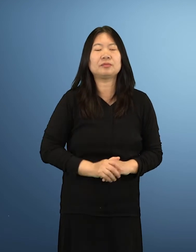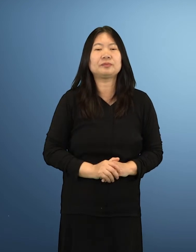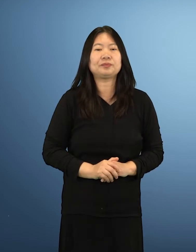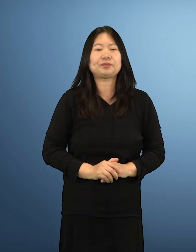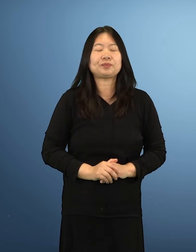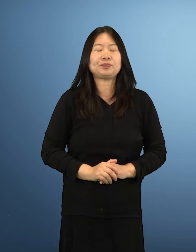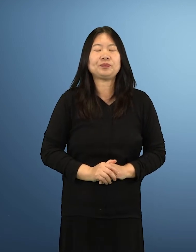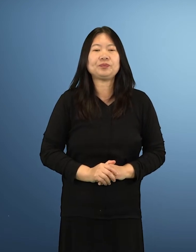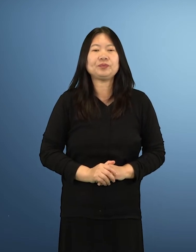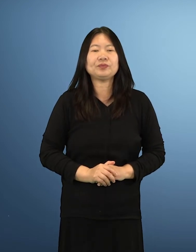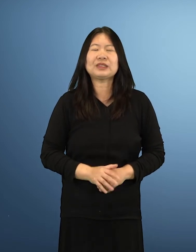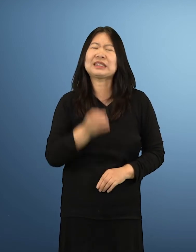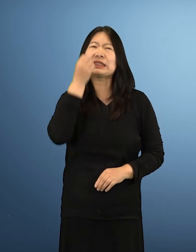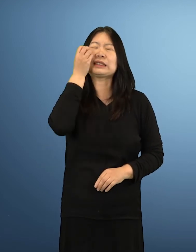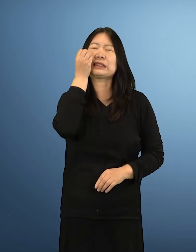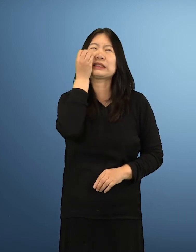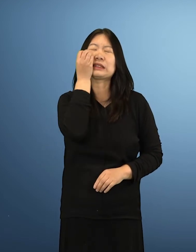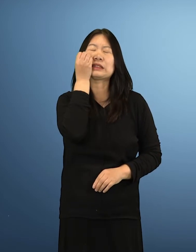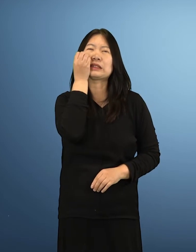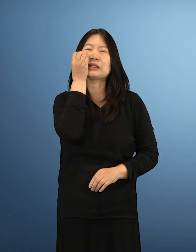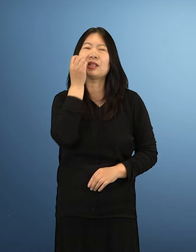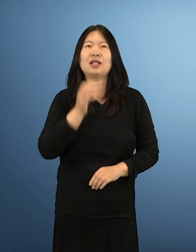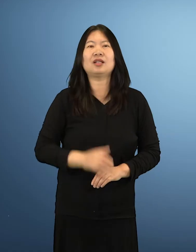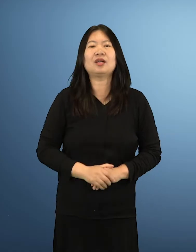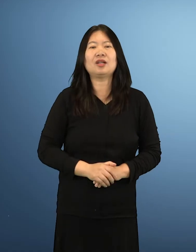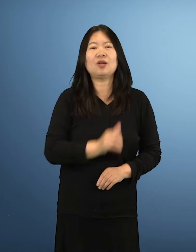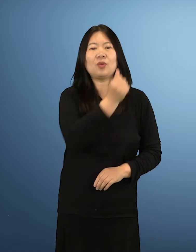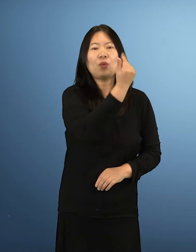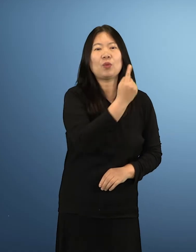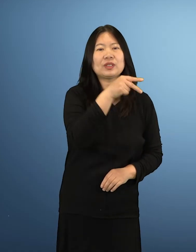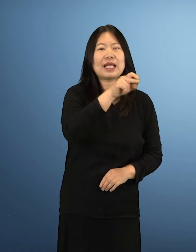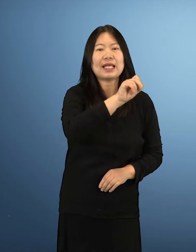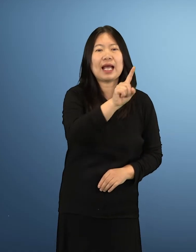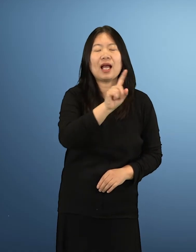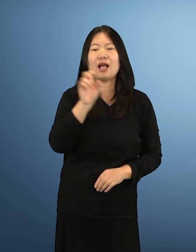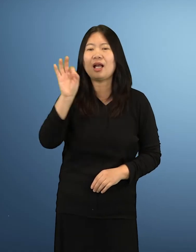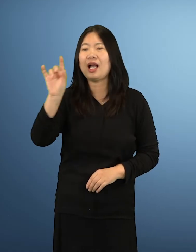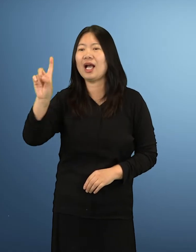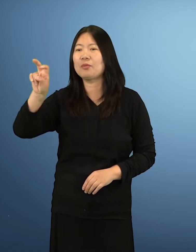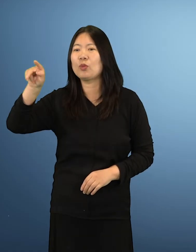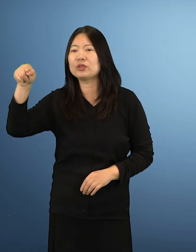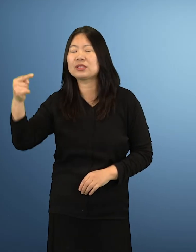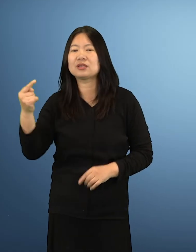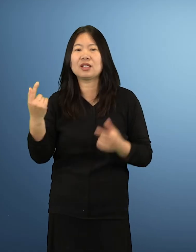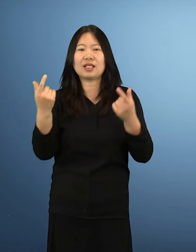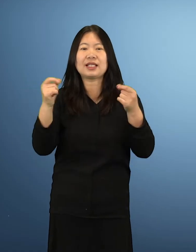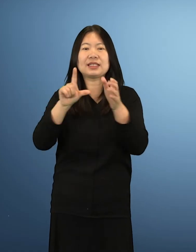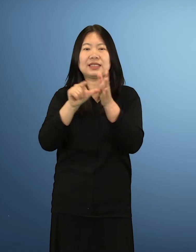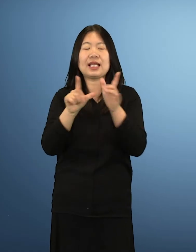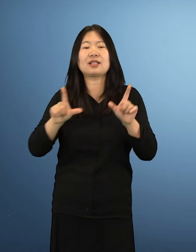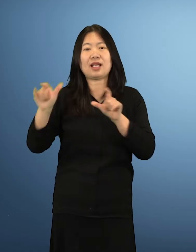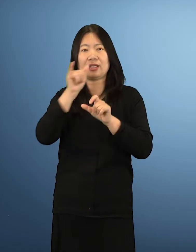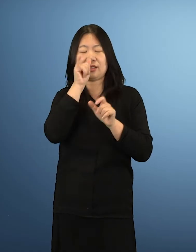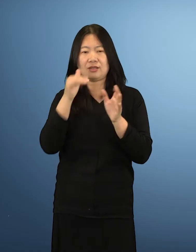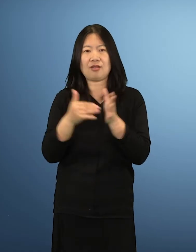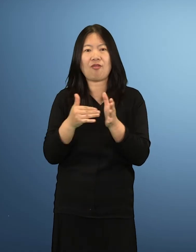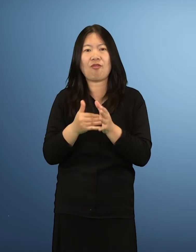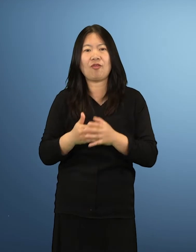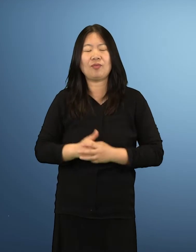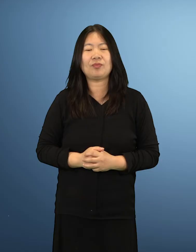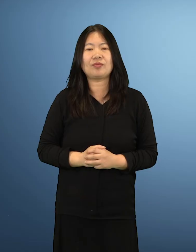그런데 신기하게도 호세아와 아모스가 동시대 인물이에요. 동시대를